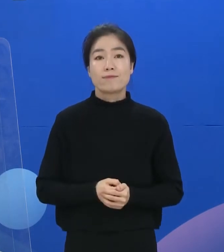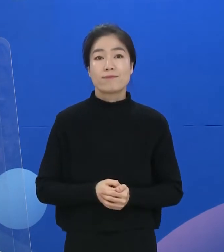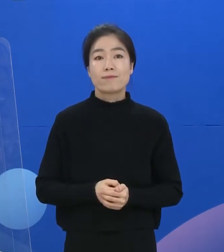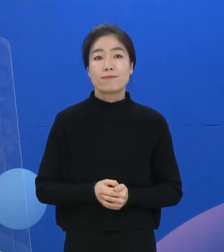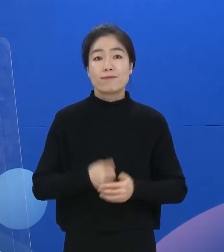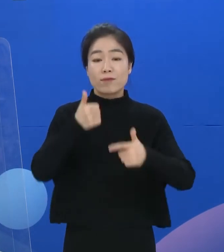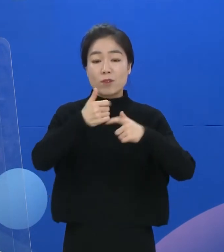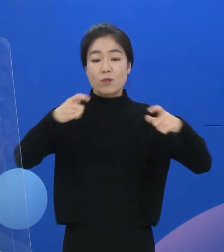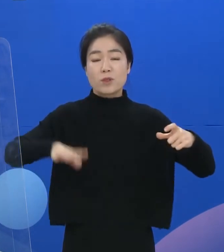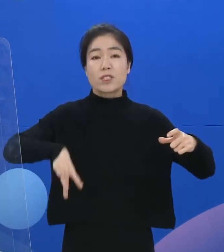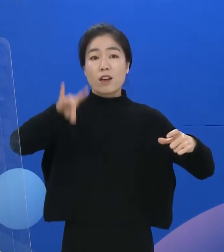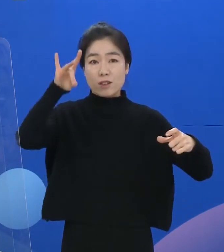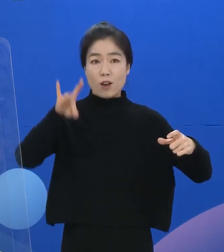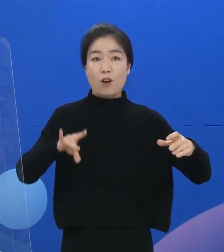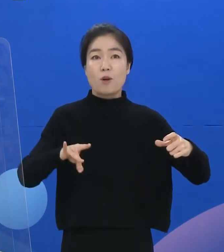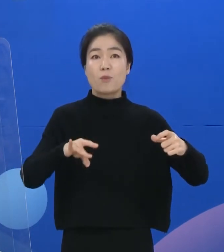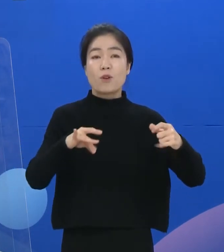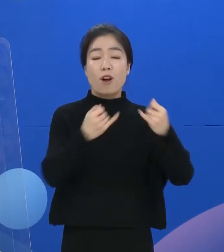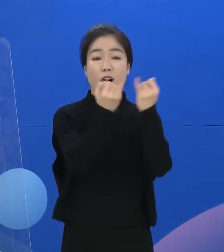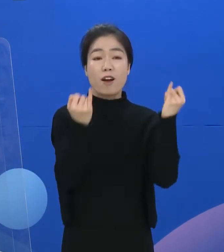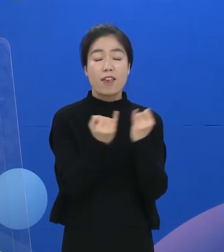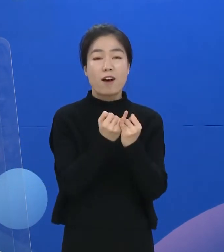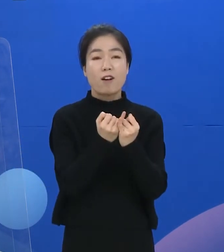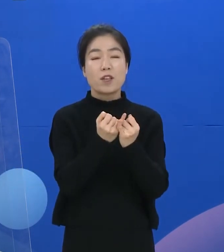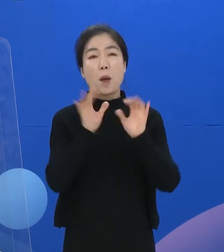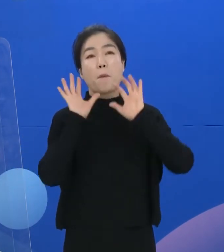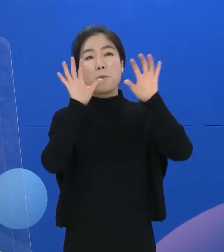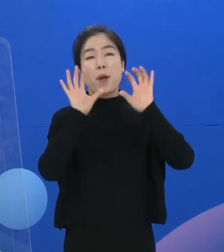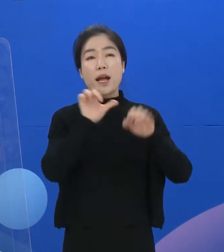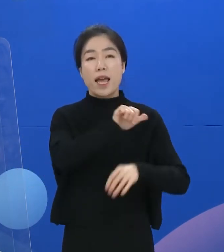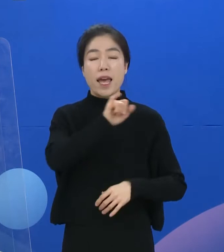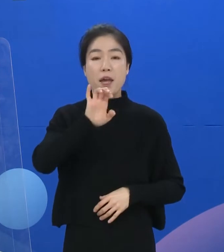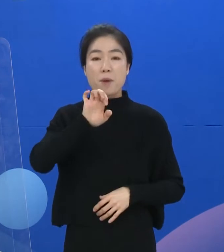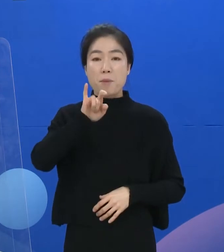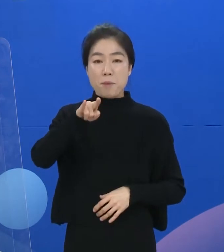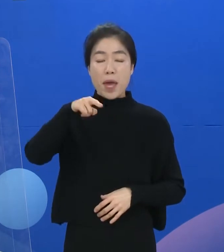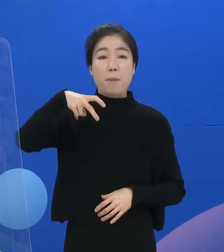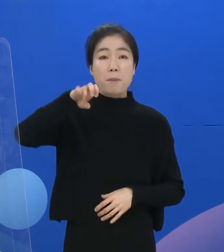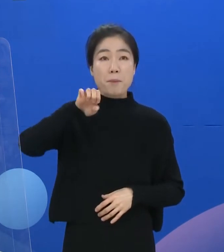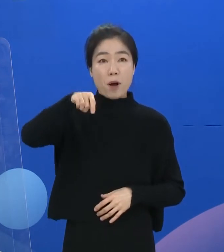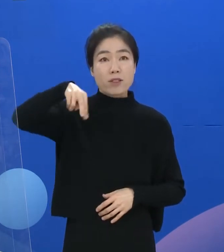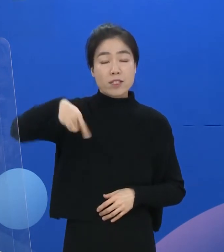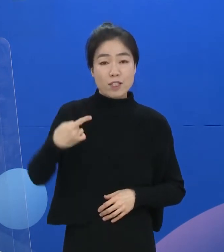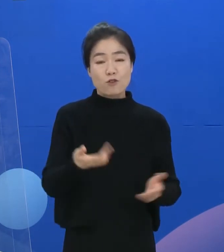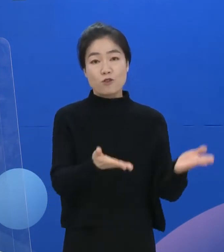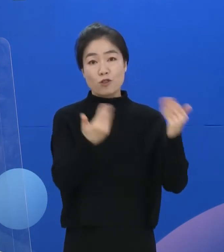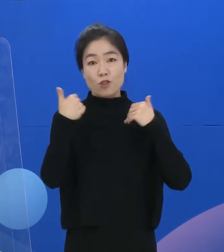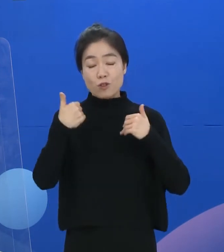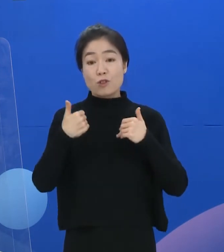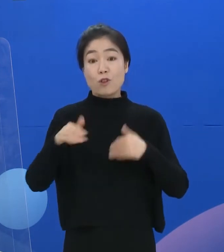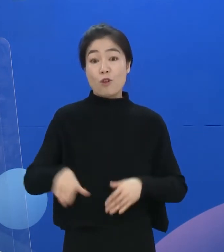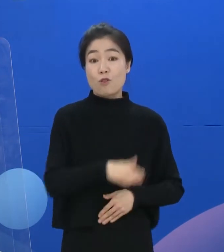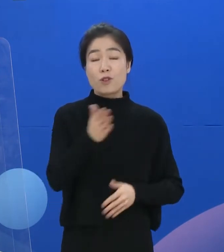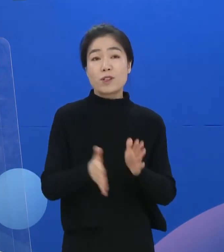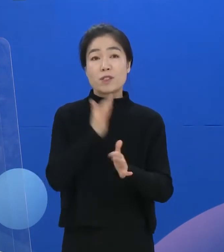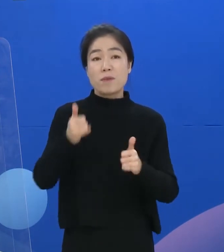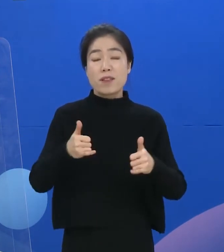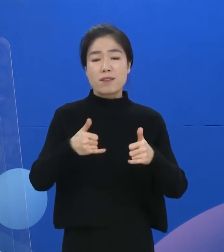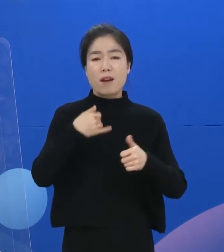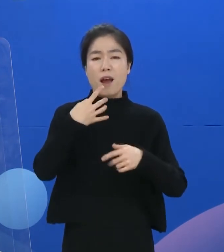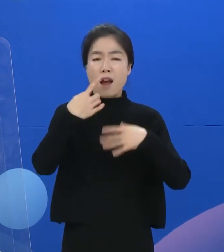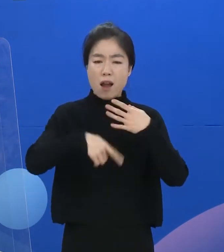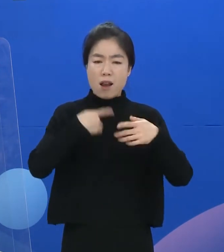추진하는 등 국제 스포츠 도시로 도약하고 있습니다 호남 최초로 여자 배구단